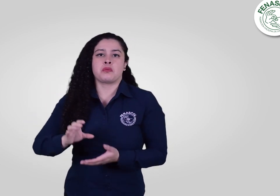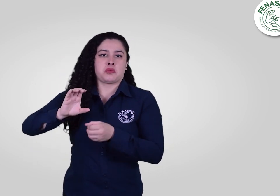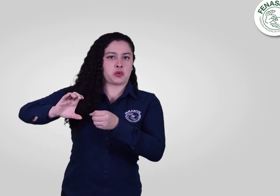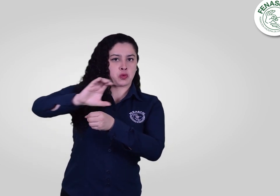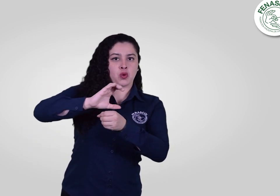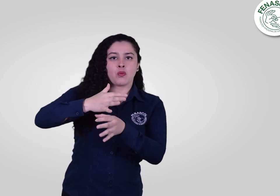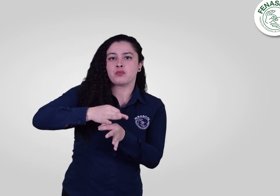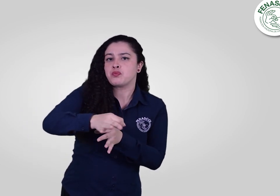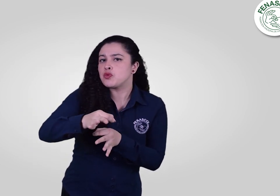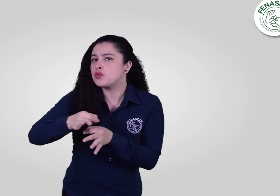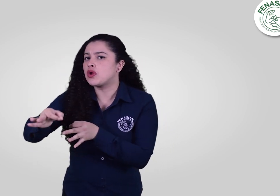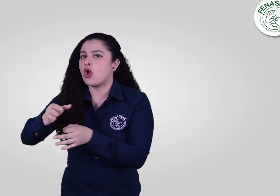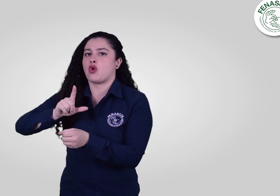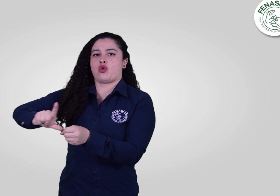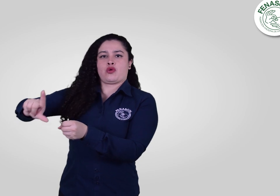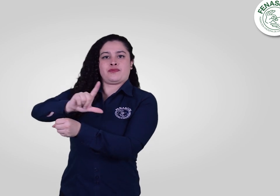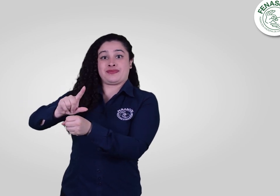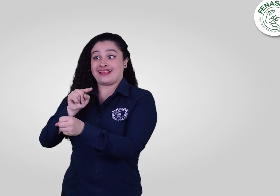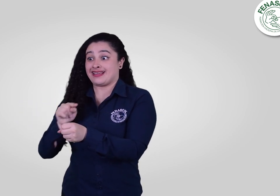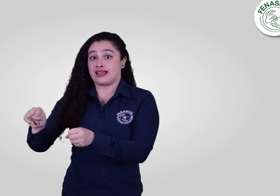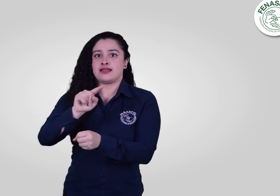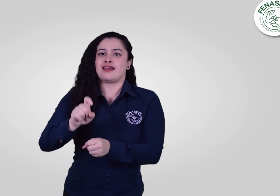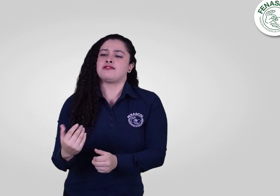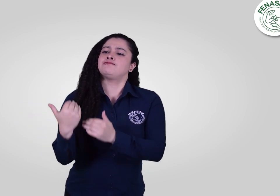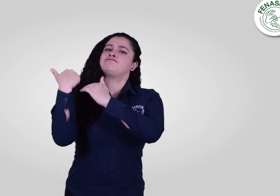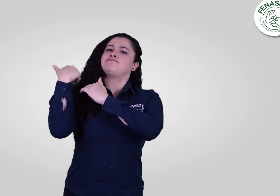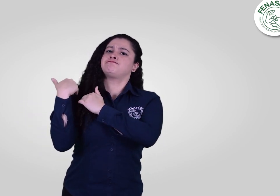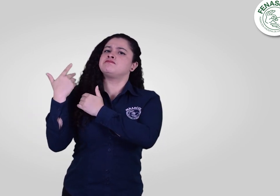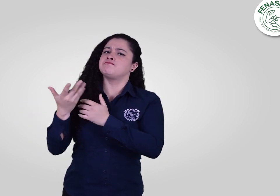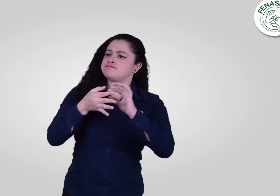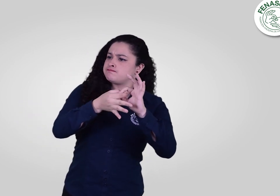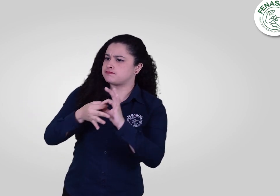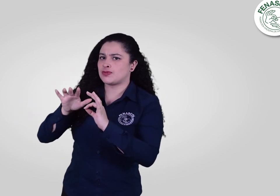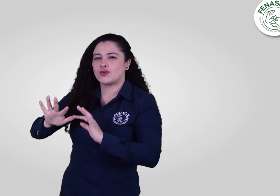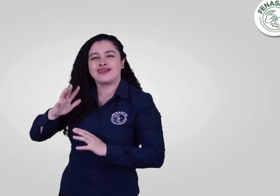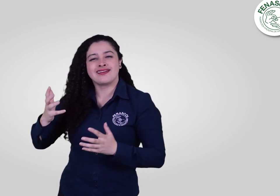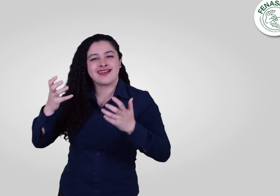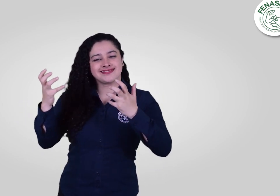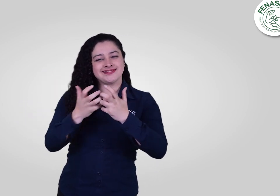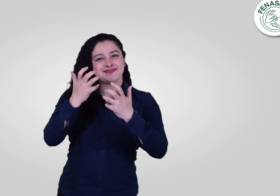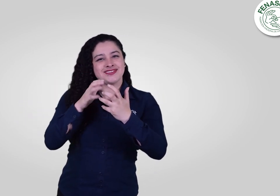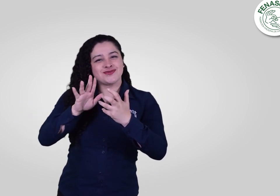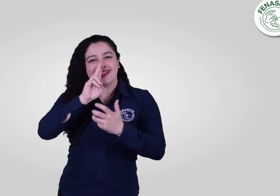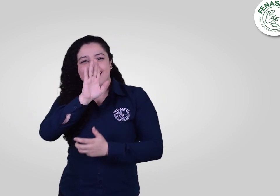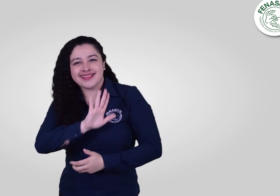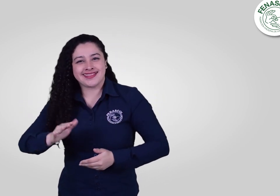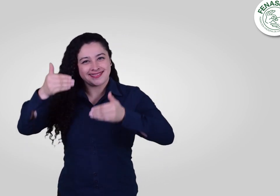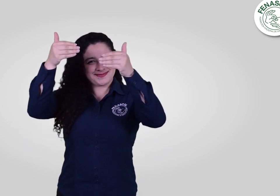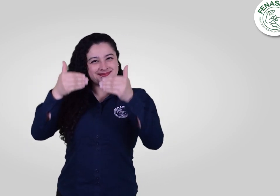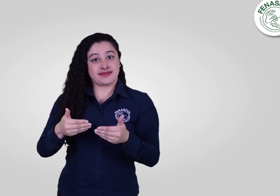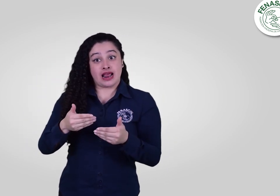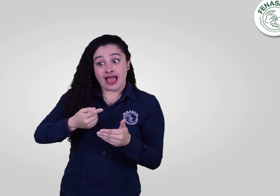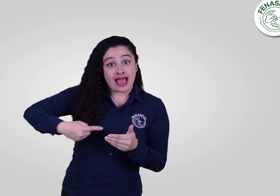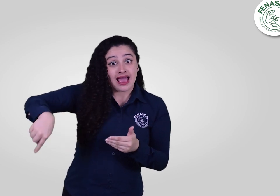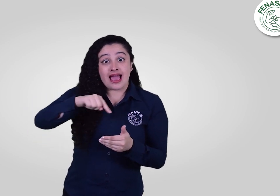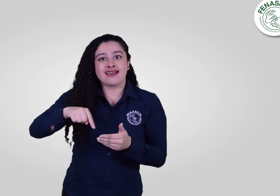municipal distrital y local en el marco del Sistema Nacional de discapacidad son